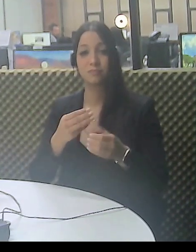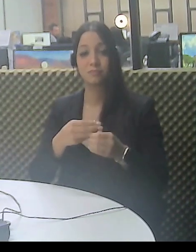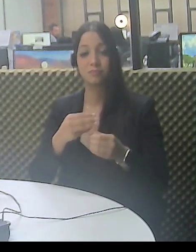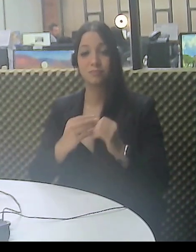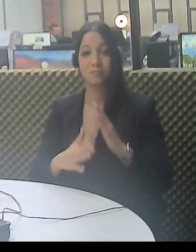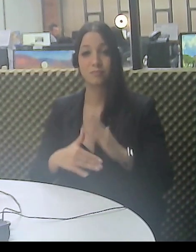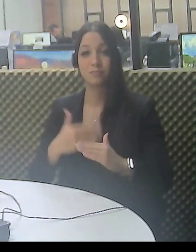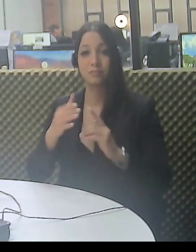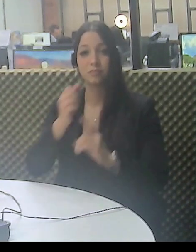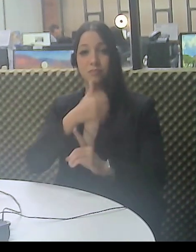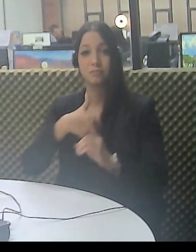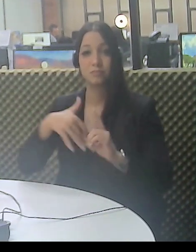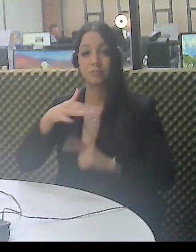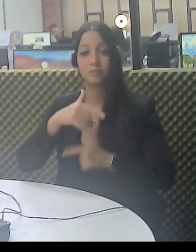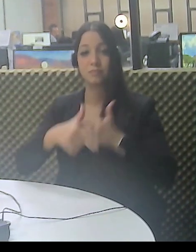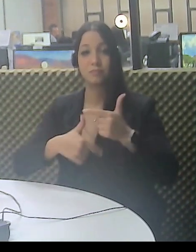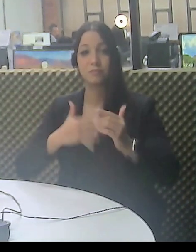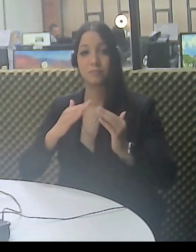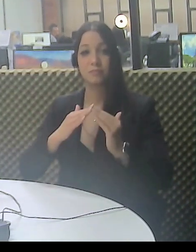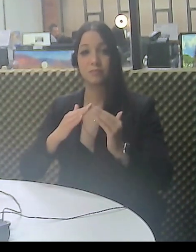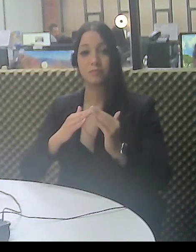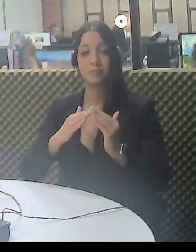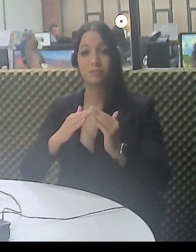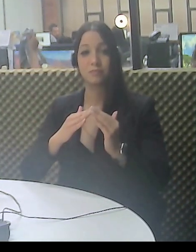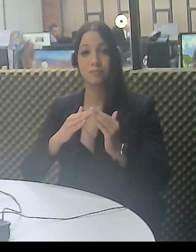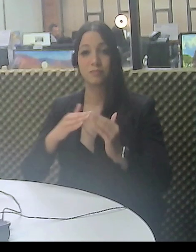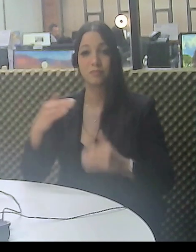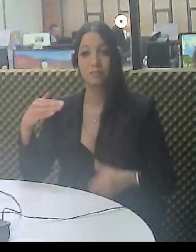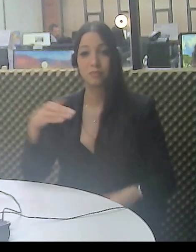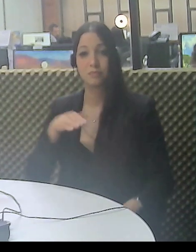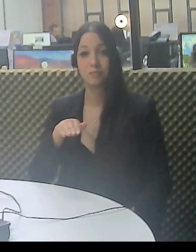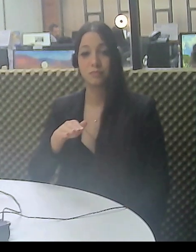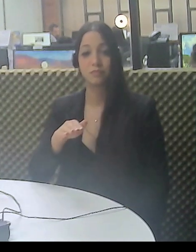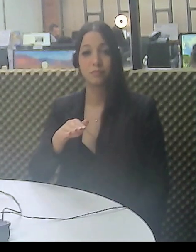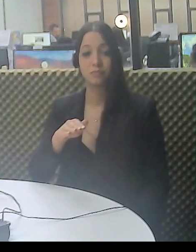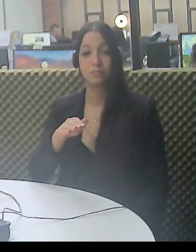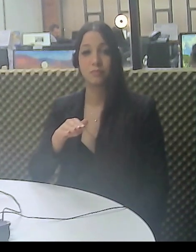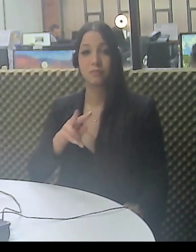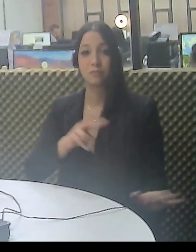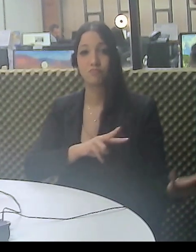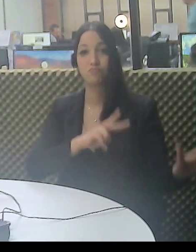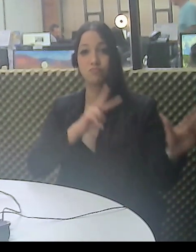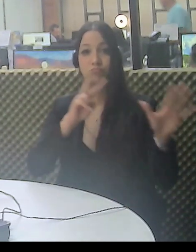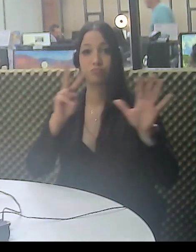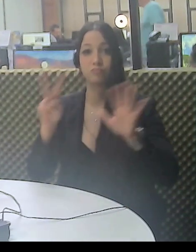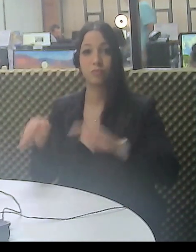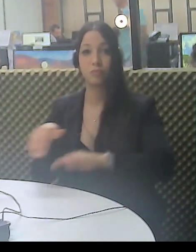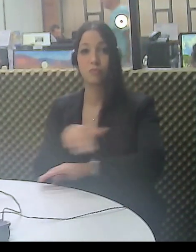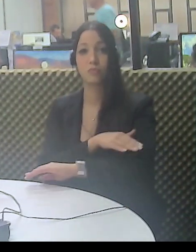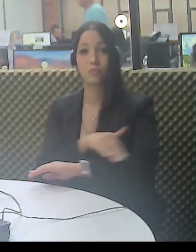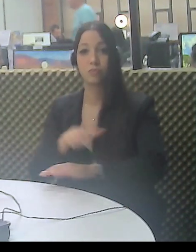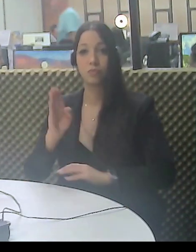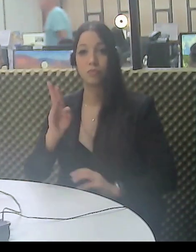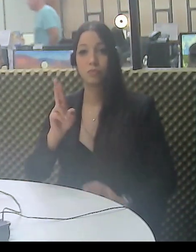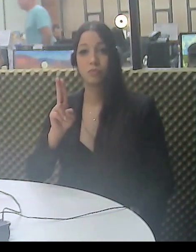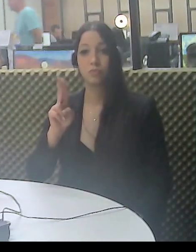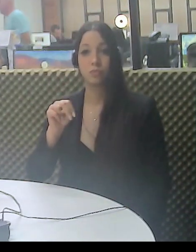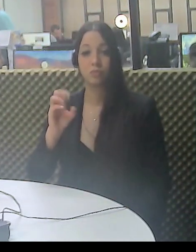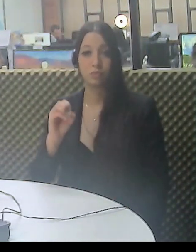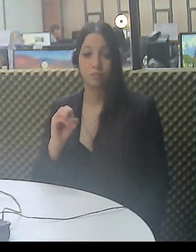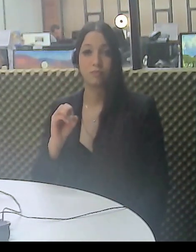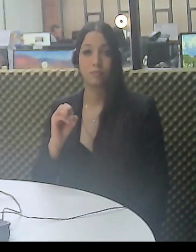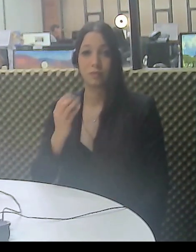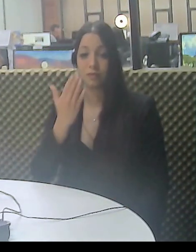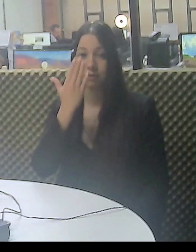de Desenvolvimento Social, Trabalho e Habitação ficará estacionado durante toda a semana na rua Bruno Constantino,